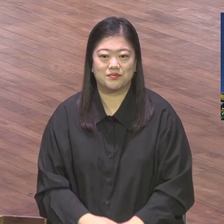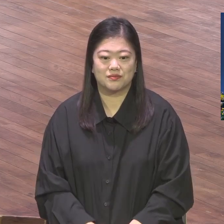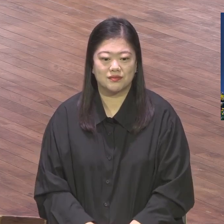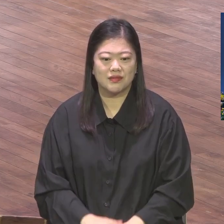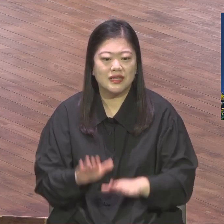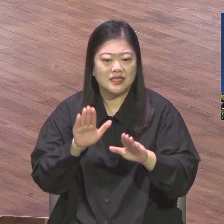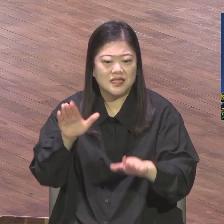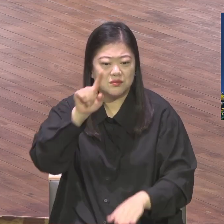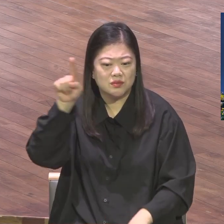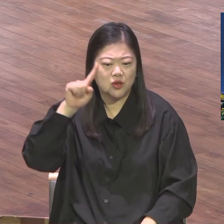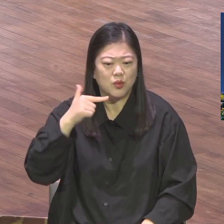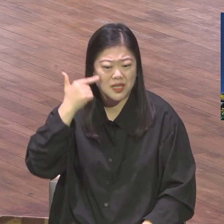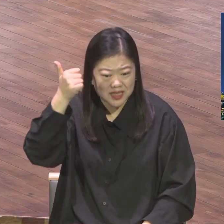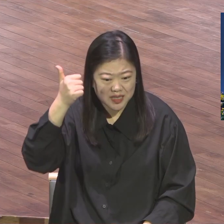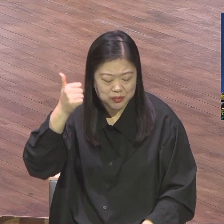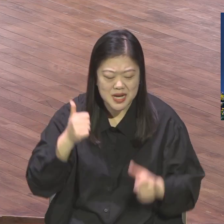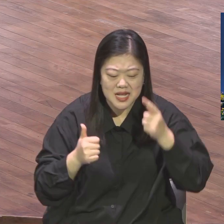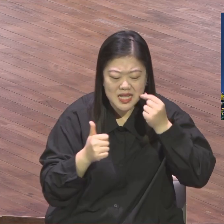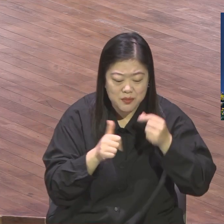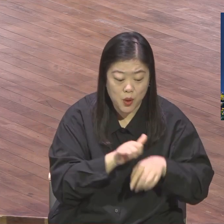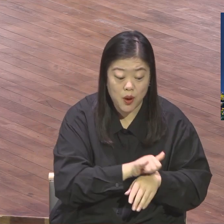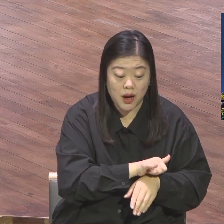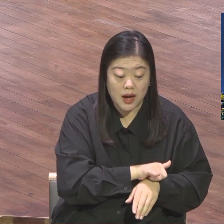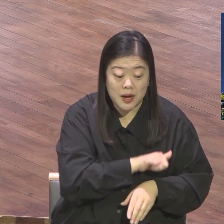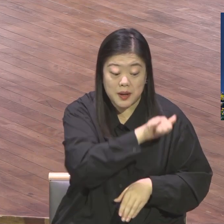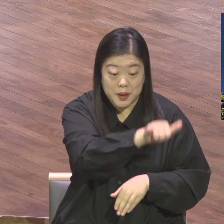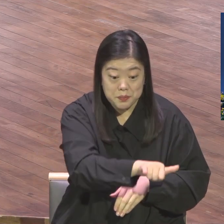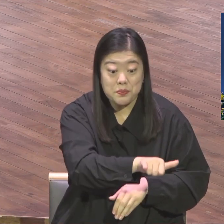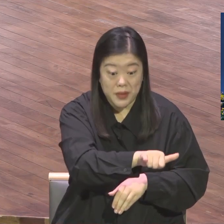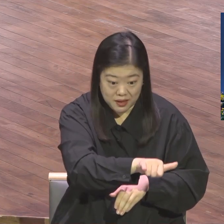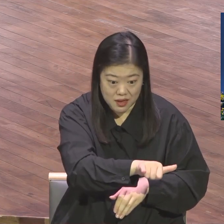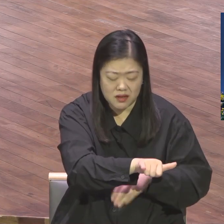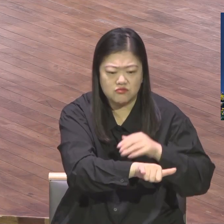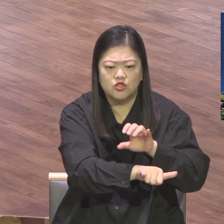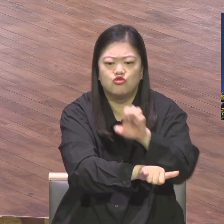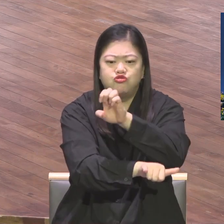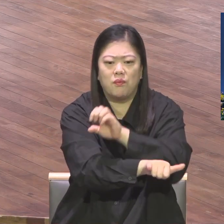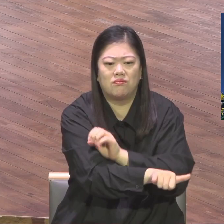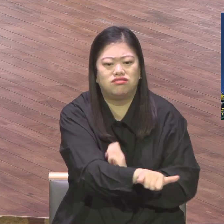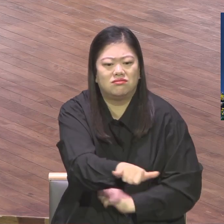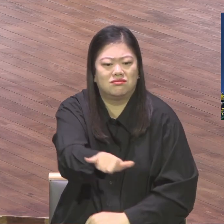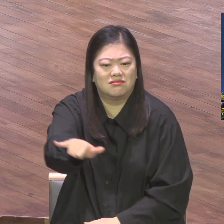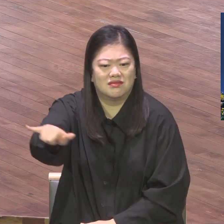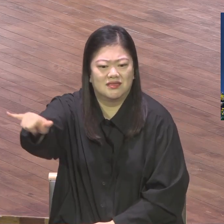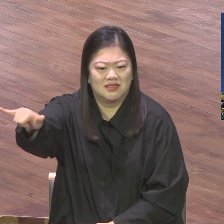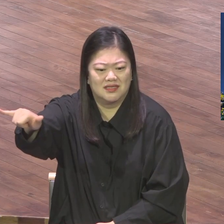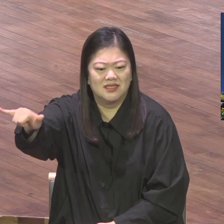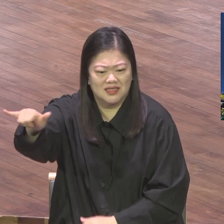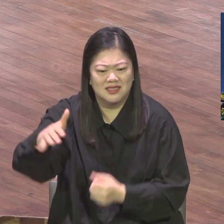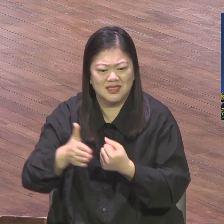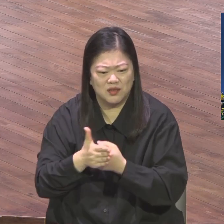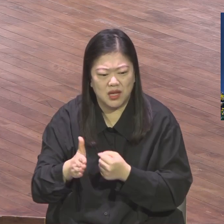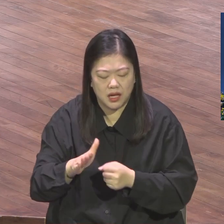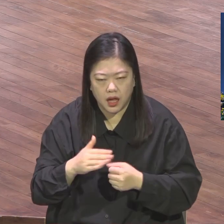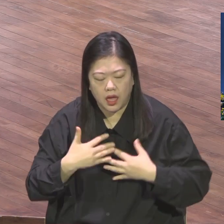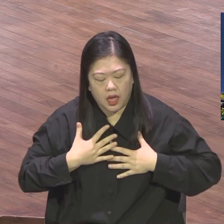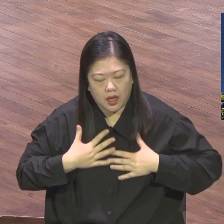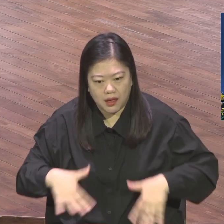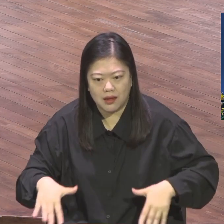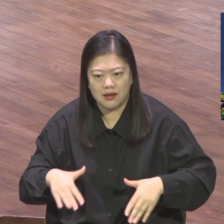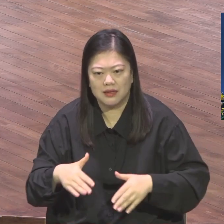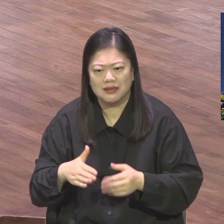담임 목사님은 유럽 산업인 대회 및 전도 집회 참석자 출구하셨습니다. 담임 목사님의 사역을 위해 일심전심